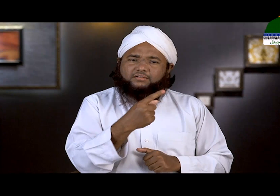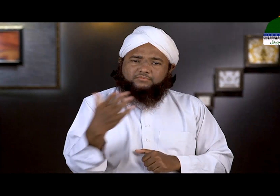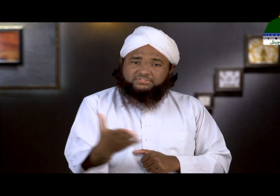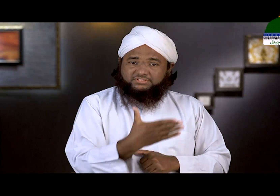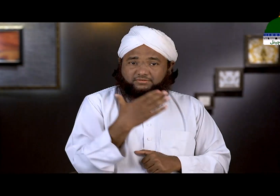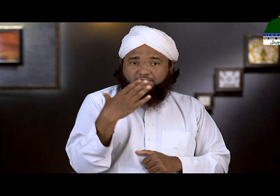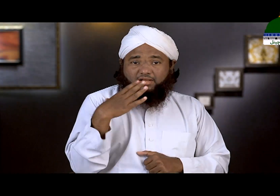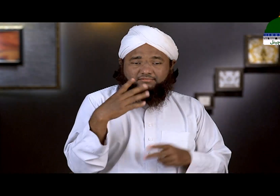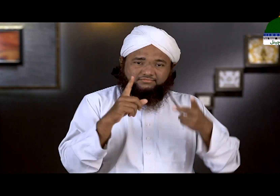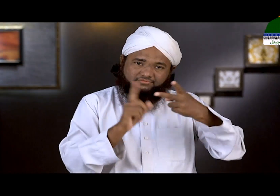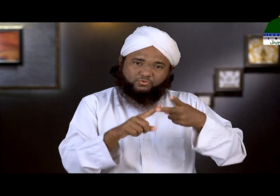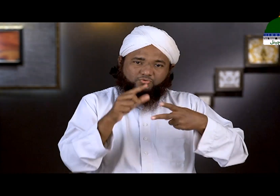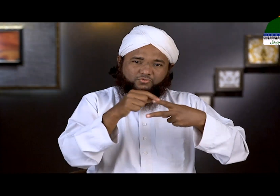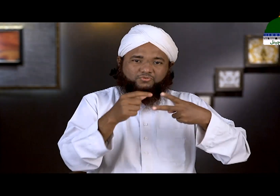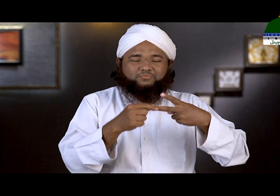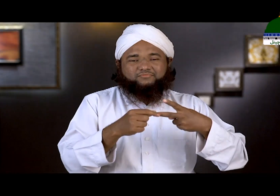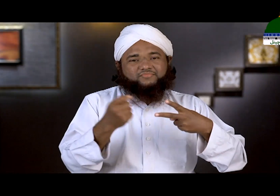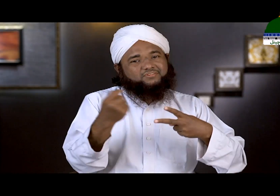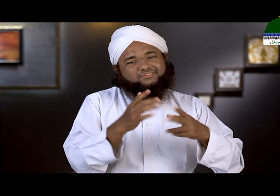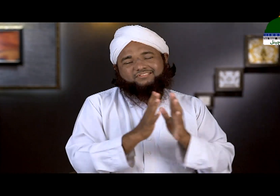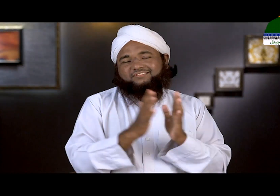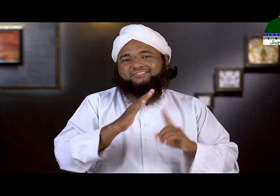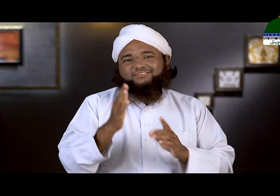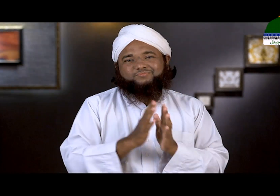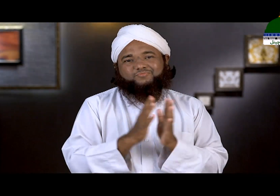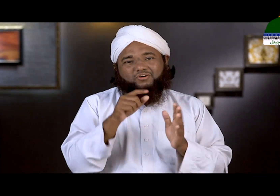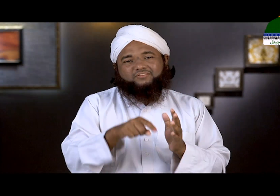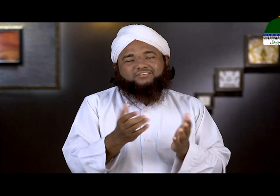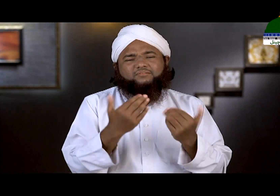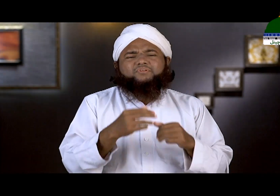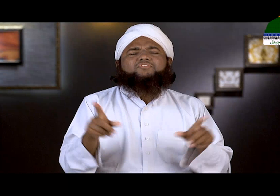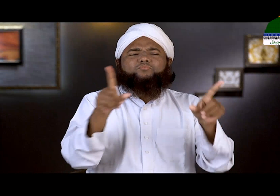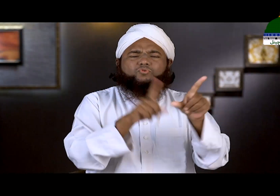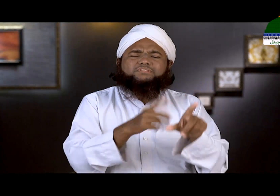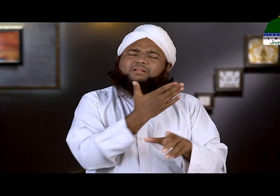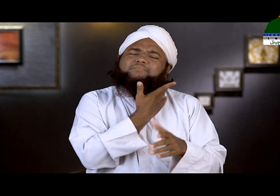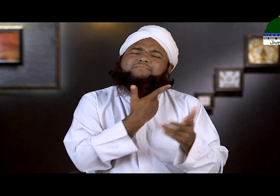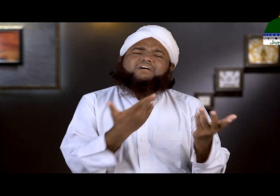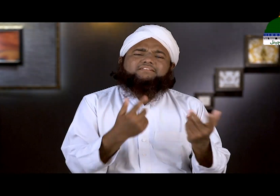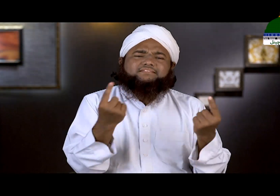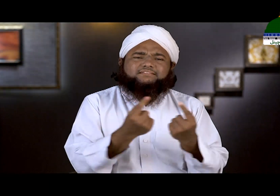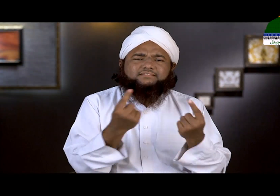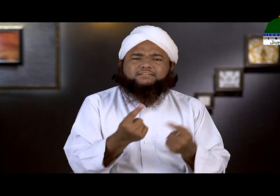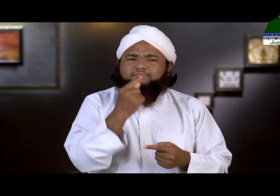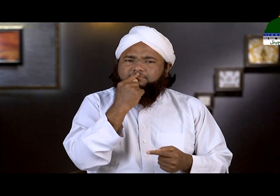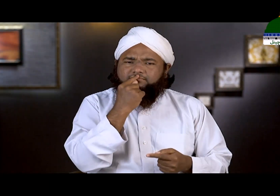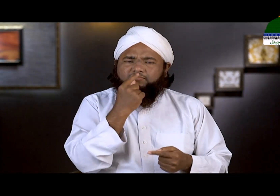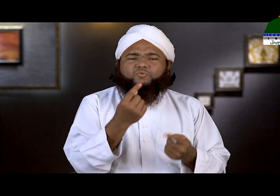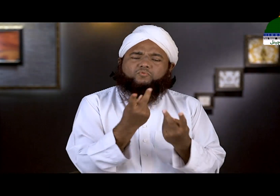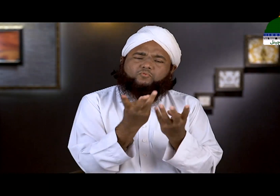سب سے افضل شعبان کے روزے ہیں۔ ہمارے پیارے آقا مدینے والے مصطفیٰ صلی اللہ علیہ وآلہ وسلم اس